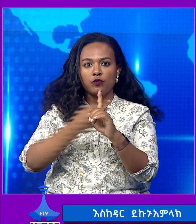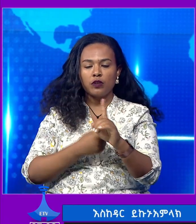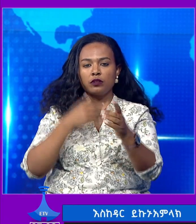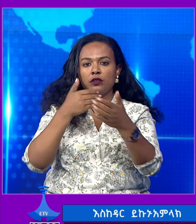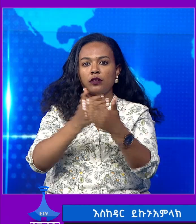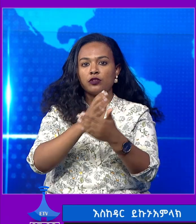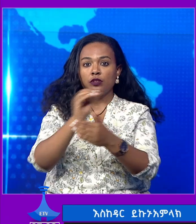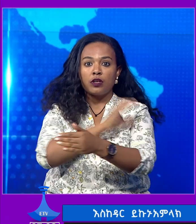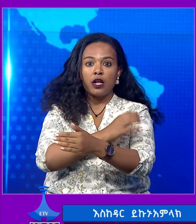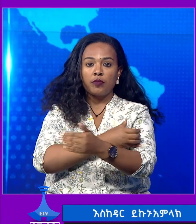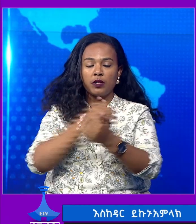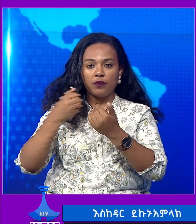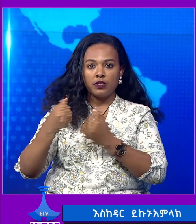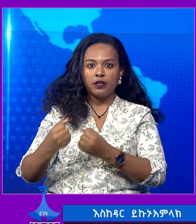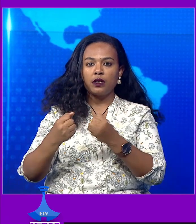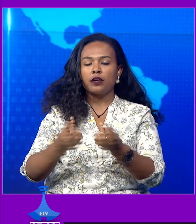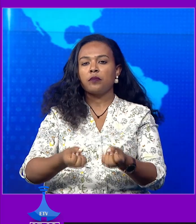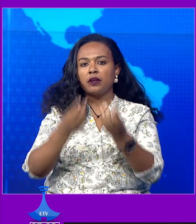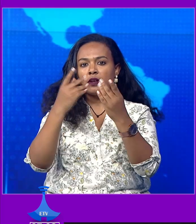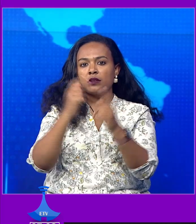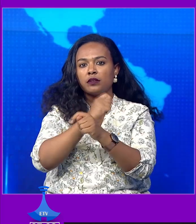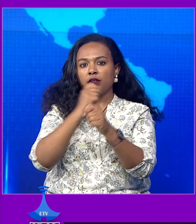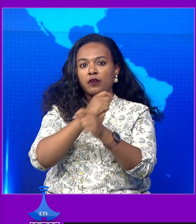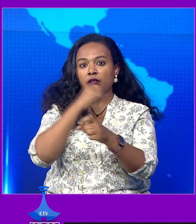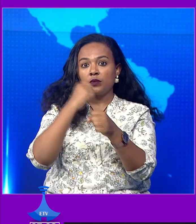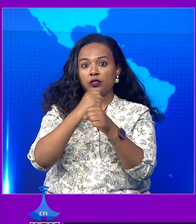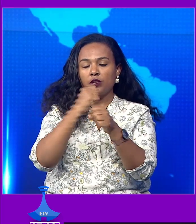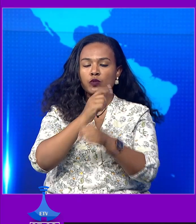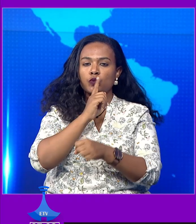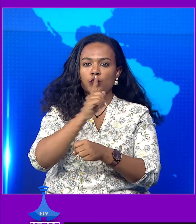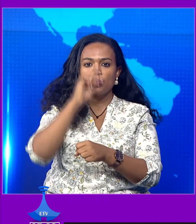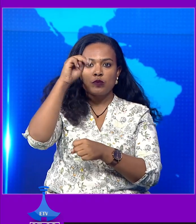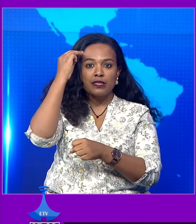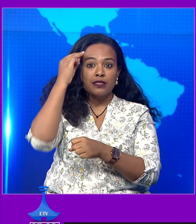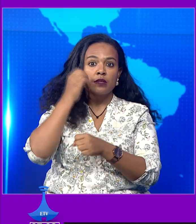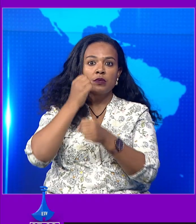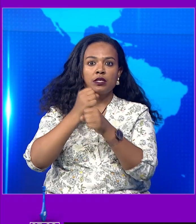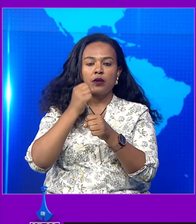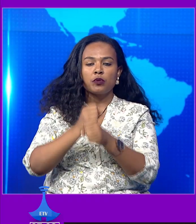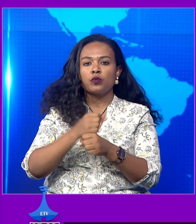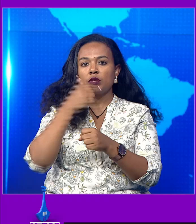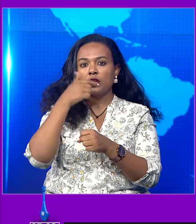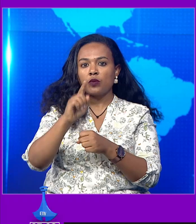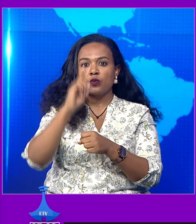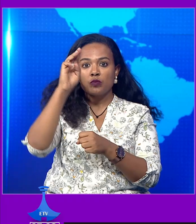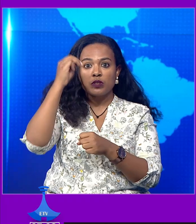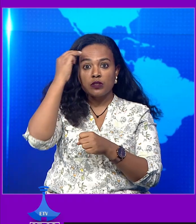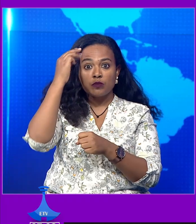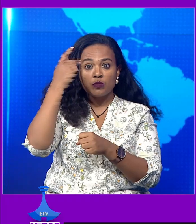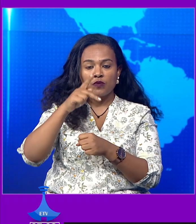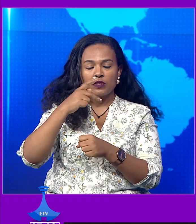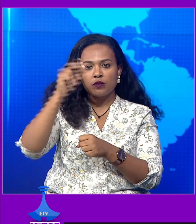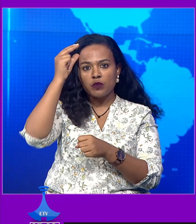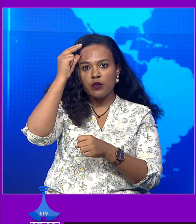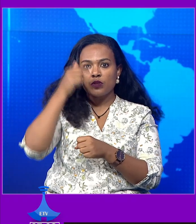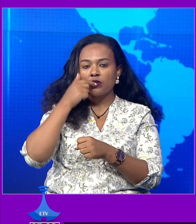ተደራሽነትና አቅምን ለማጠናከር በርካታ ተግባራት መከናወናቸውን ነው የሚኒስቴር መስሪያ ቤቱ ሪፖርት ያቀረቡት ሚኒስትሩ ፕሮፌሰር ብርሃኑ ነጋ